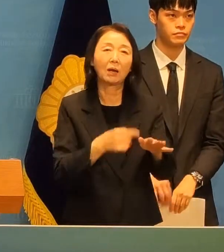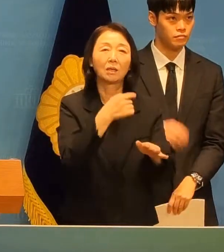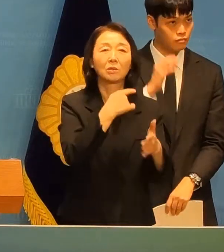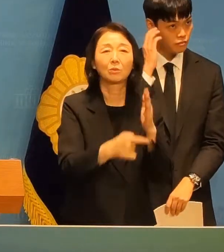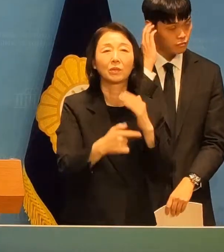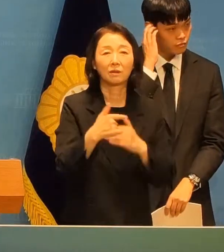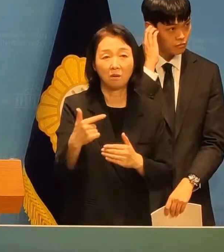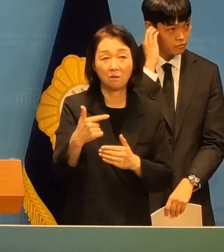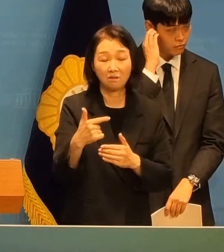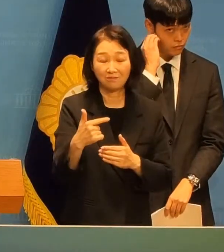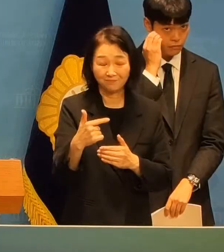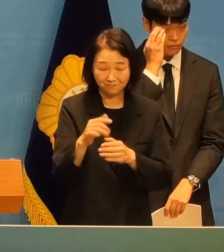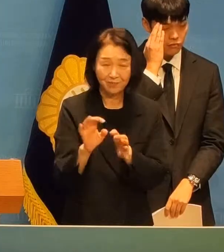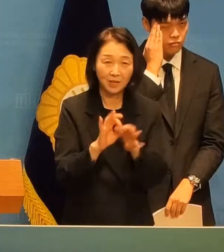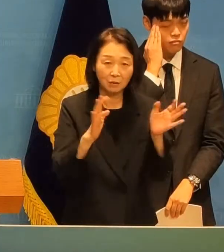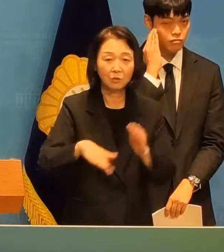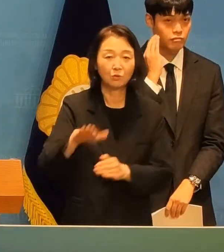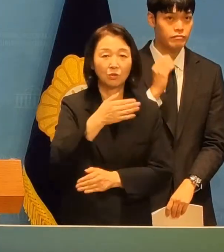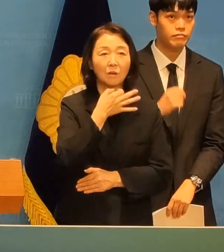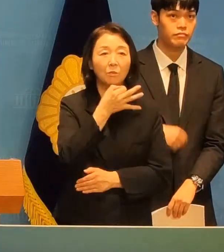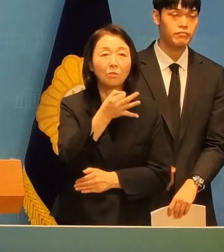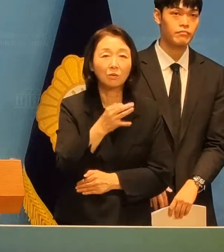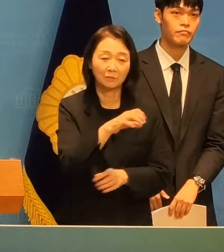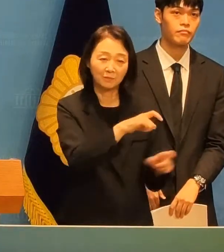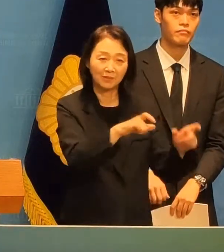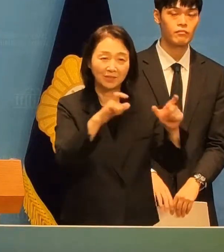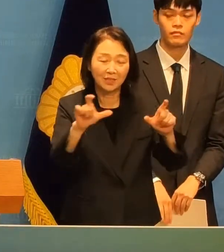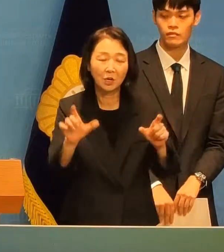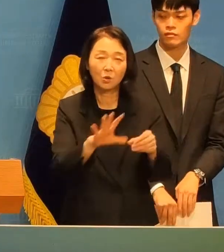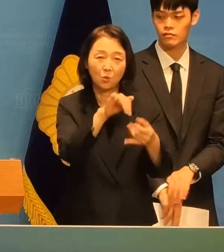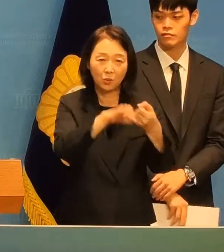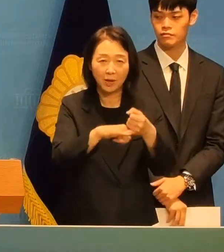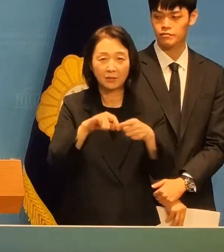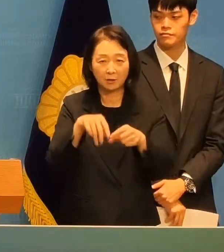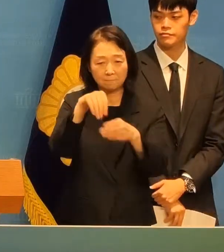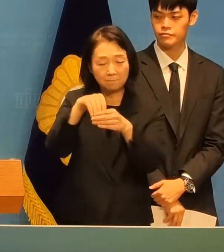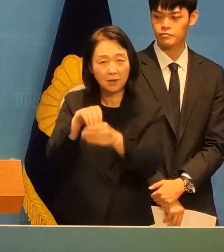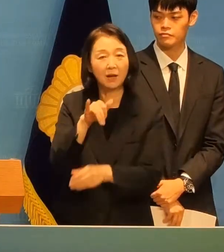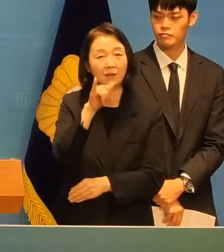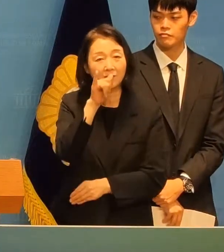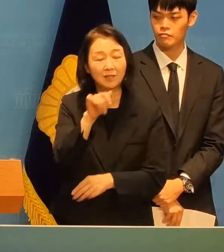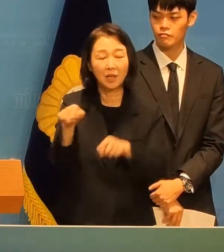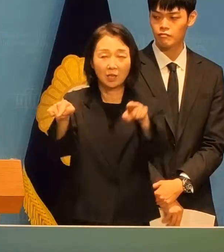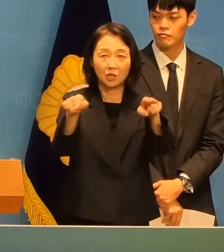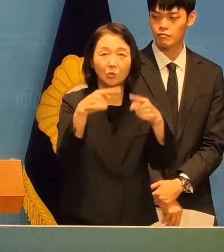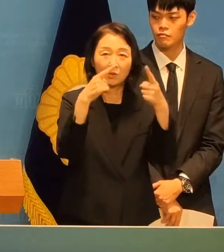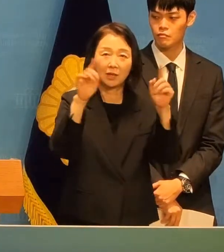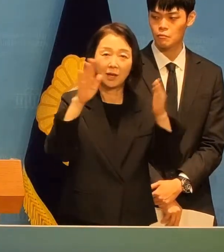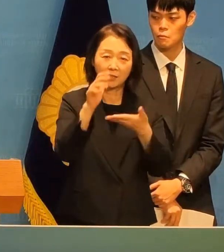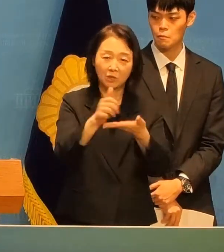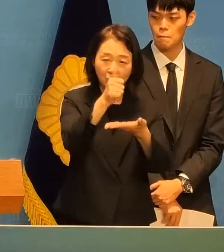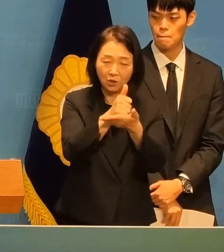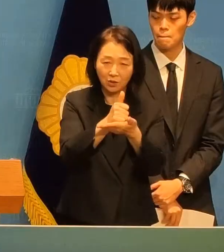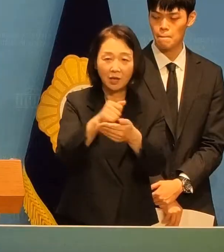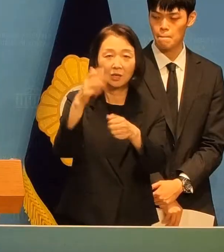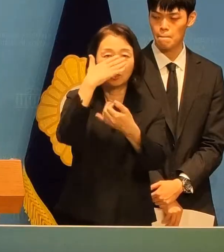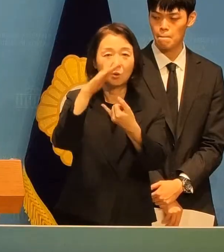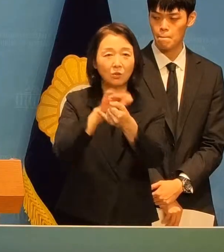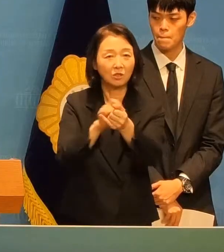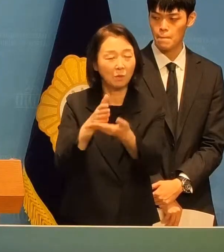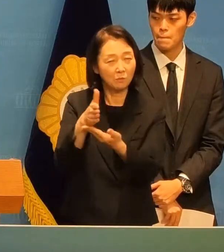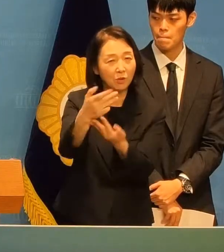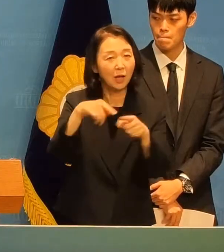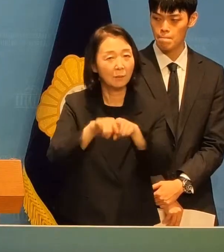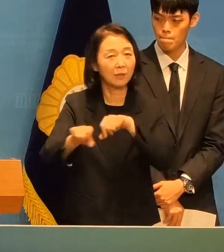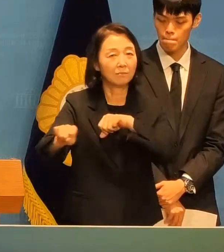여건을 극복하고 우리의 목소리가 각 지역의 공약으로 녹아들어갈 수 있도록 전국대학생위원회 청소년특별분과가 최전선에